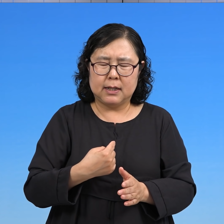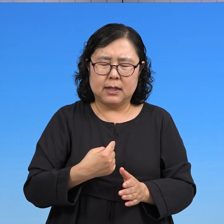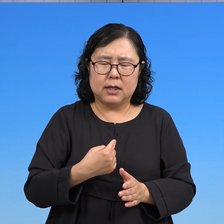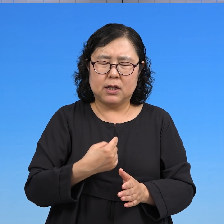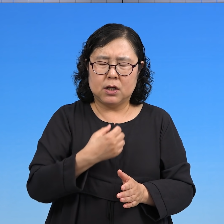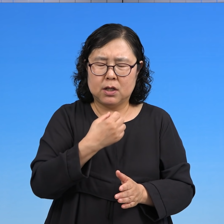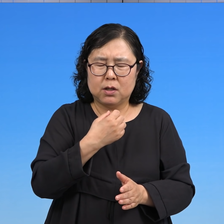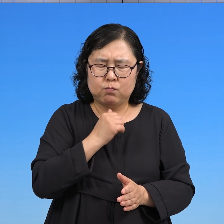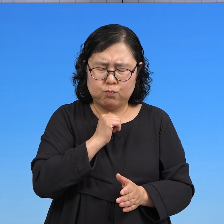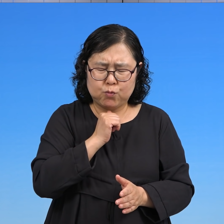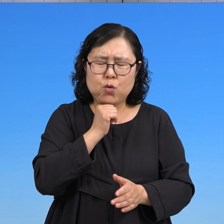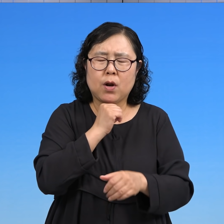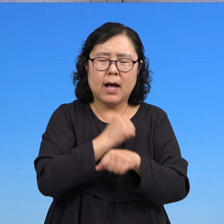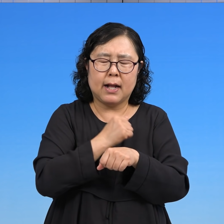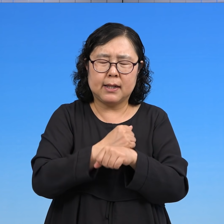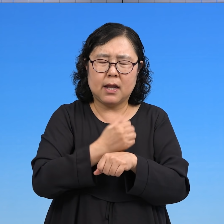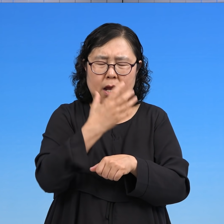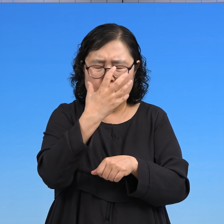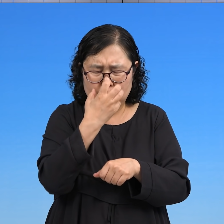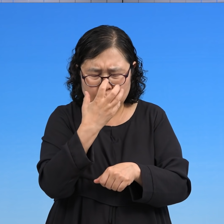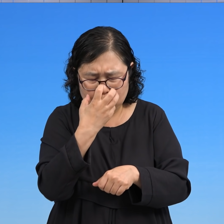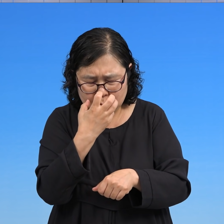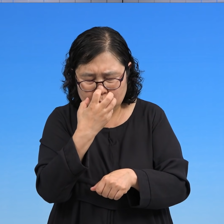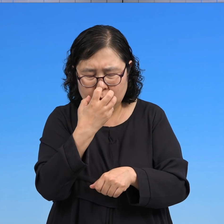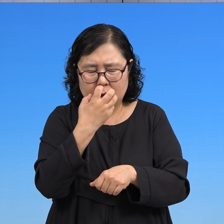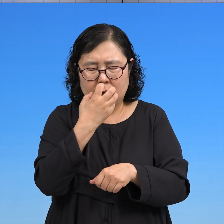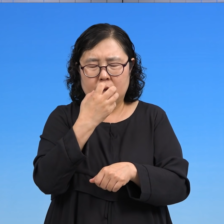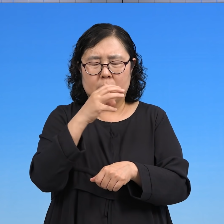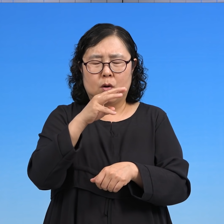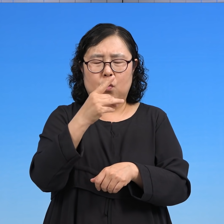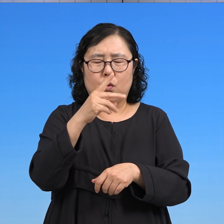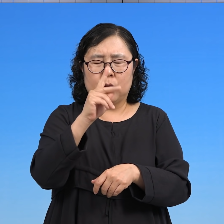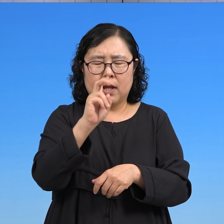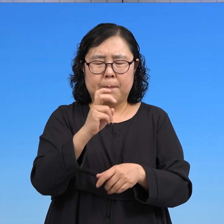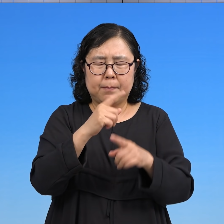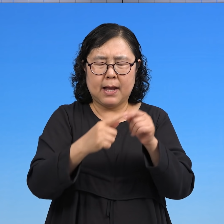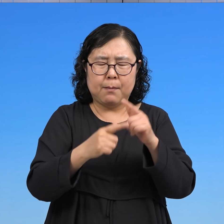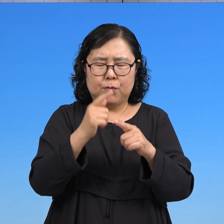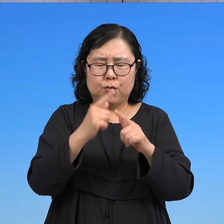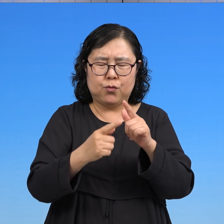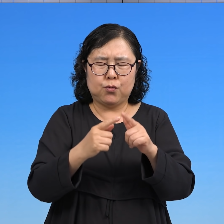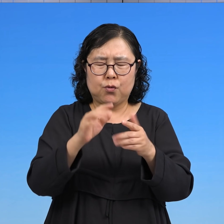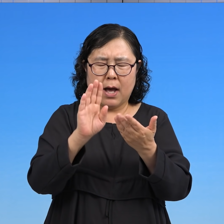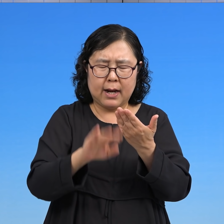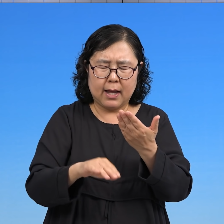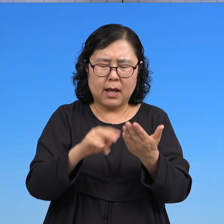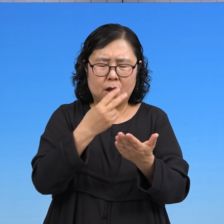있을 때, 급성 우울증 같은 로뎀나무 밑에 쓰러져